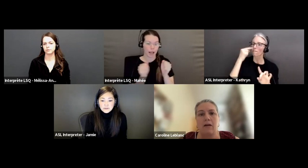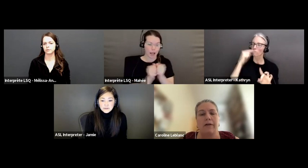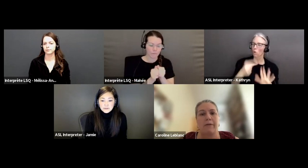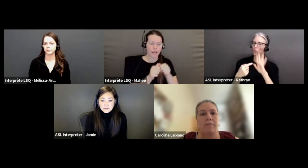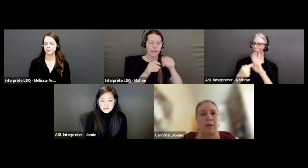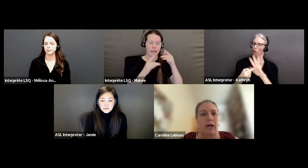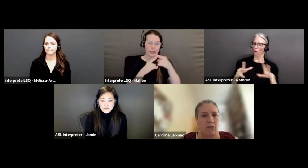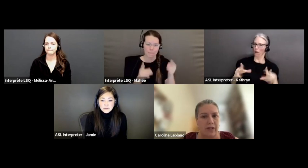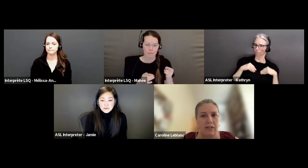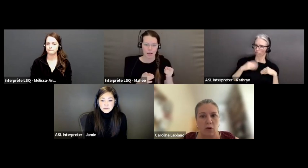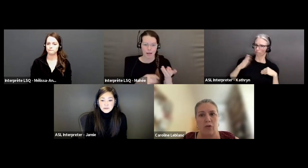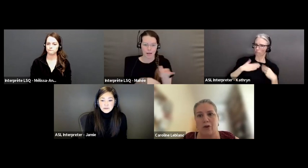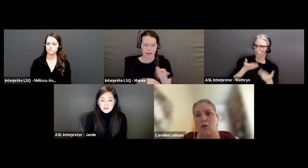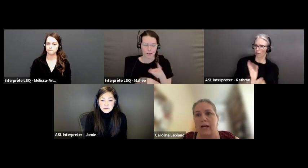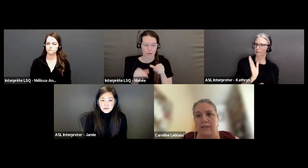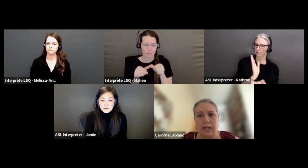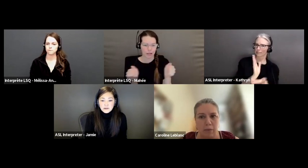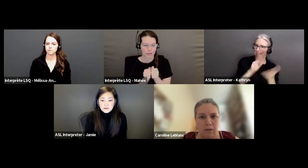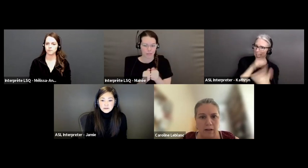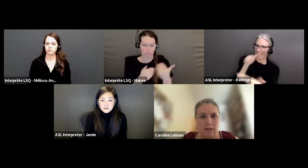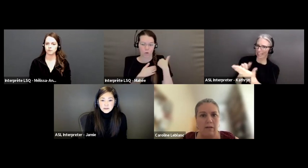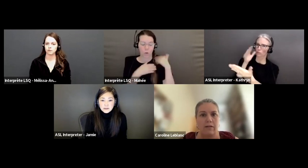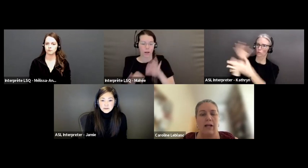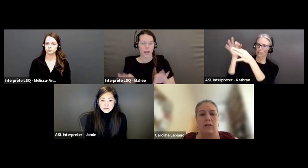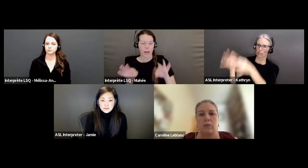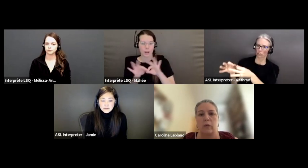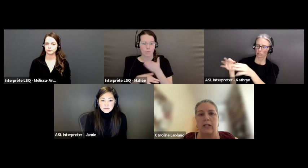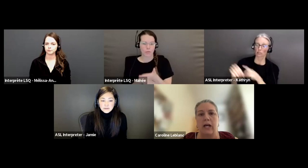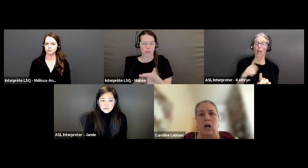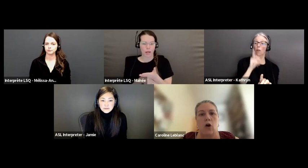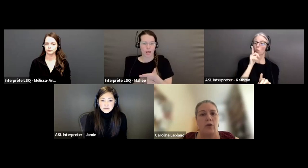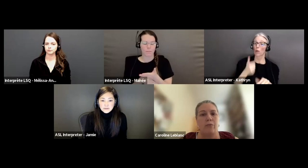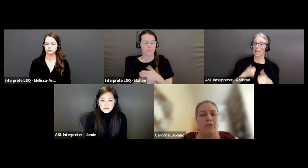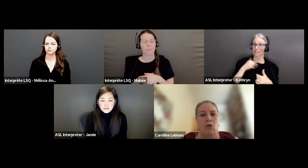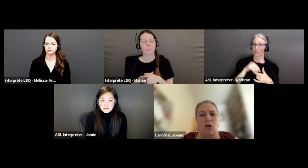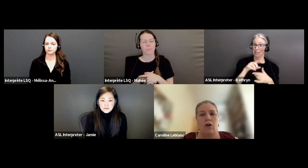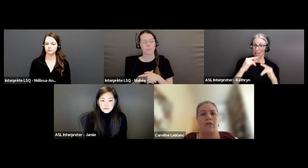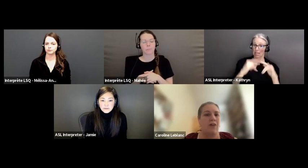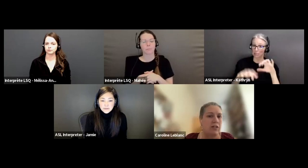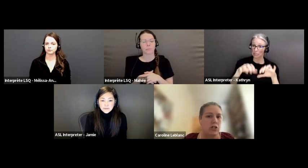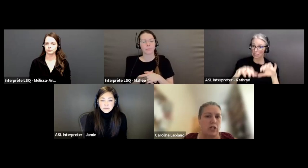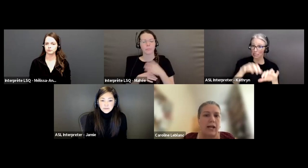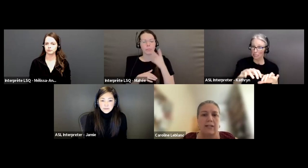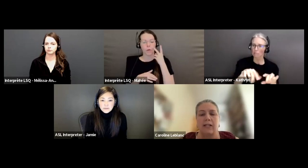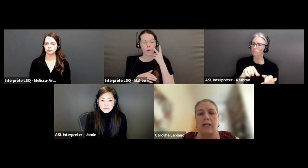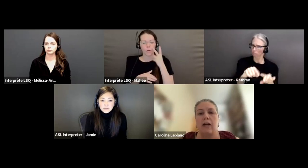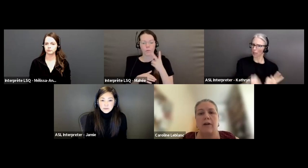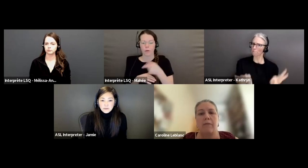campements, en fait, ils ont un rôle assez important dans la communauté. On a pu voir une vague de